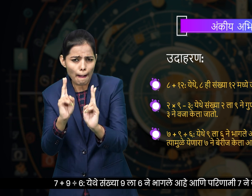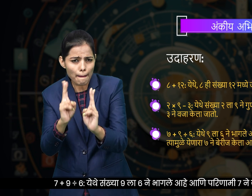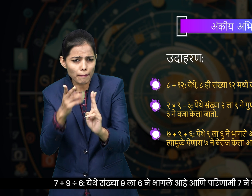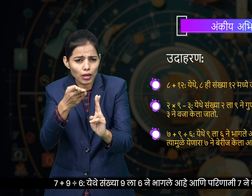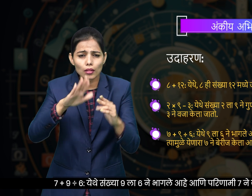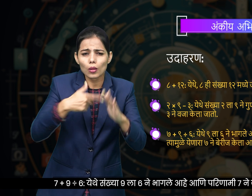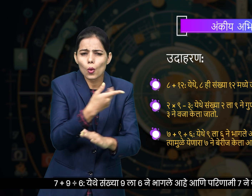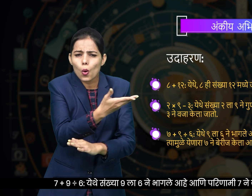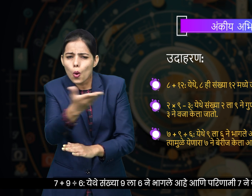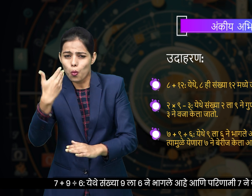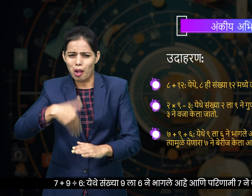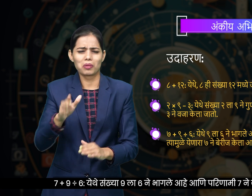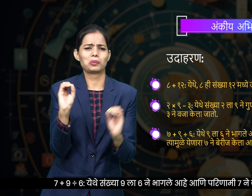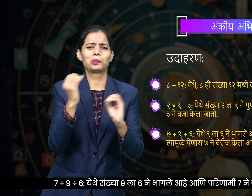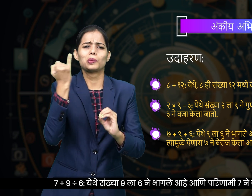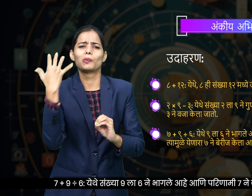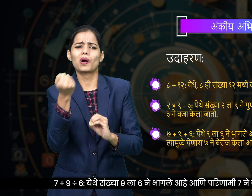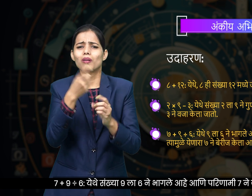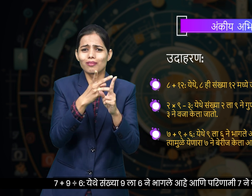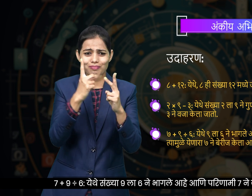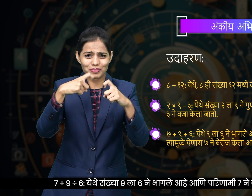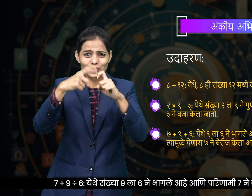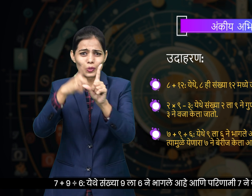ने जोडली आहे.